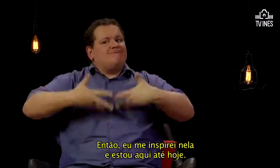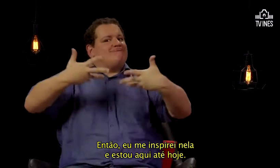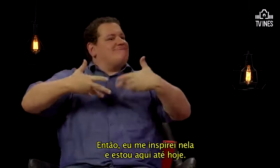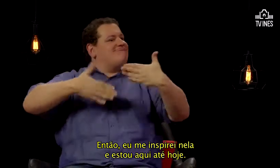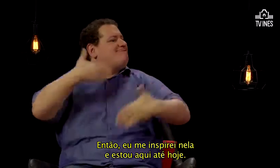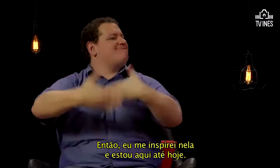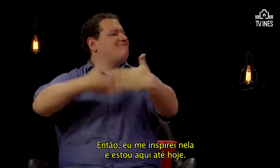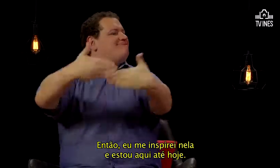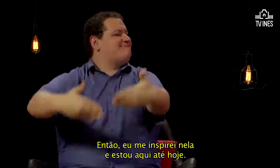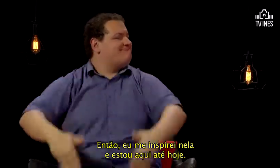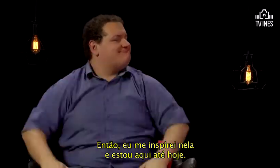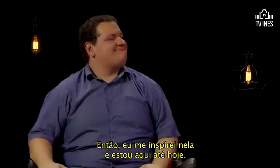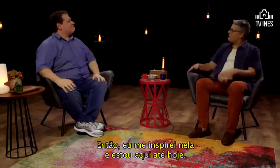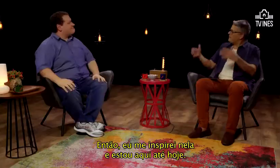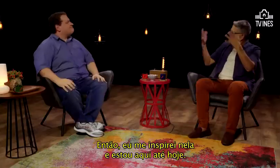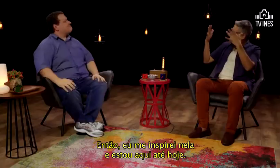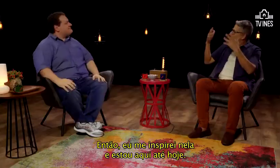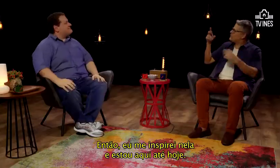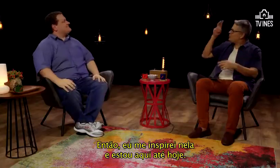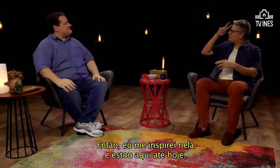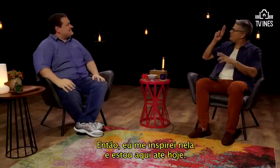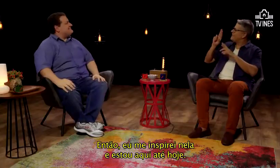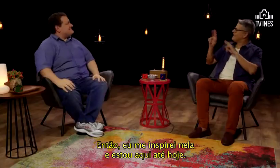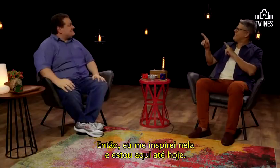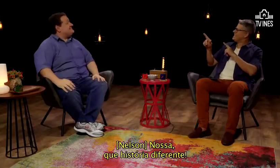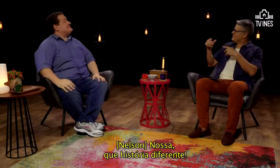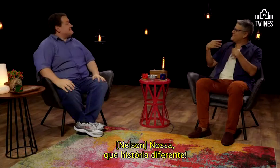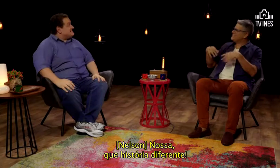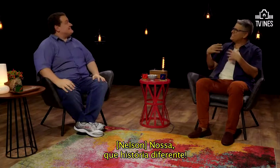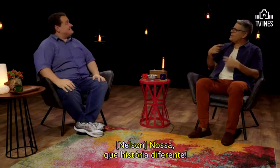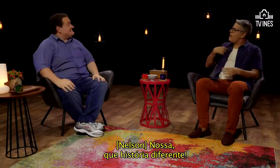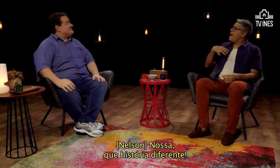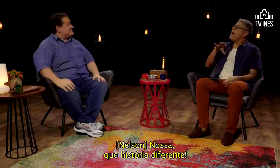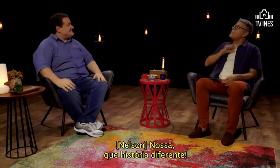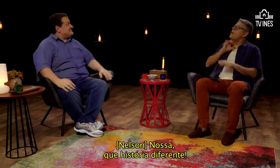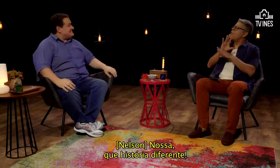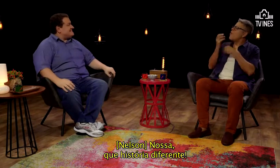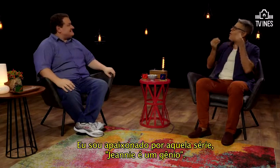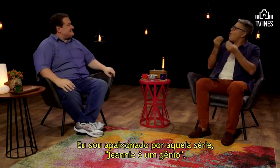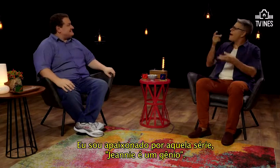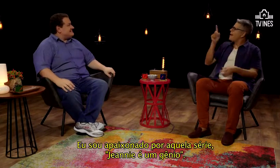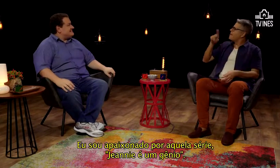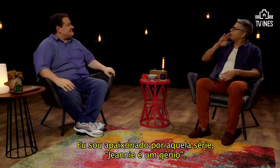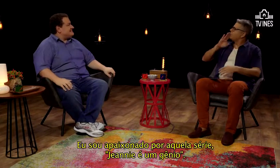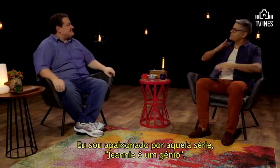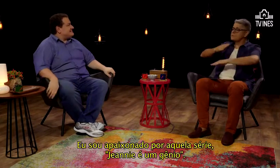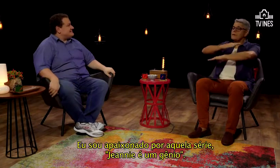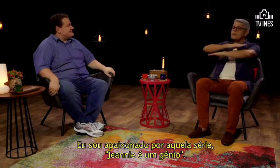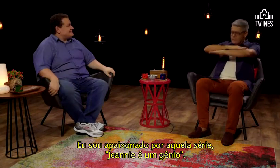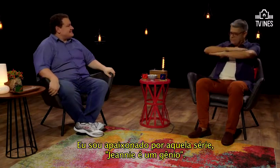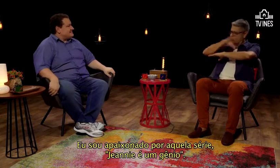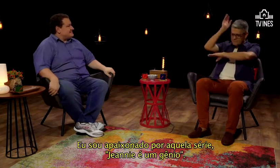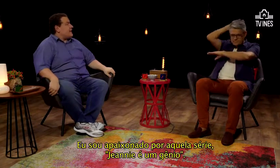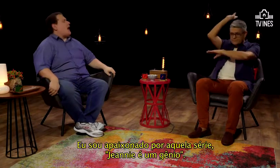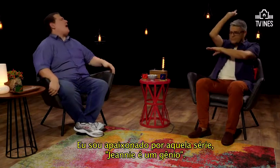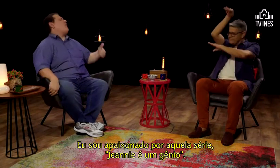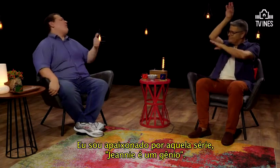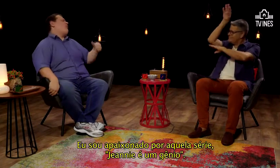inspirei nela e estou aqui até hoje. Nossa, que história diferente. Eu sou apaixonada por aquela série de Inha é Gênio?